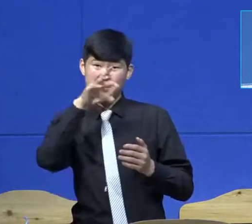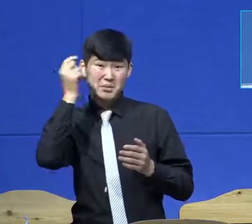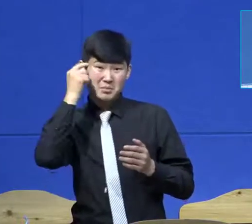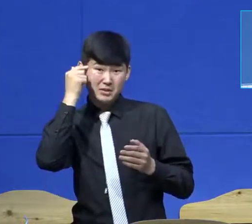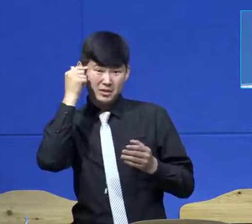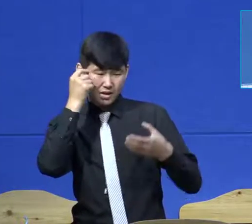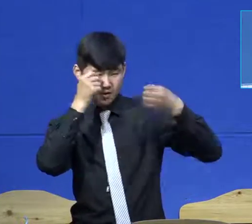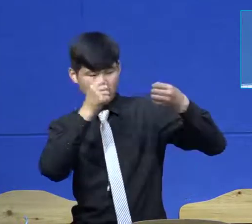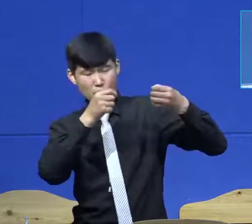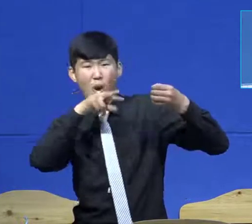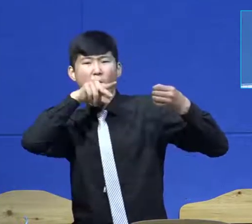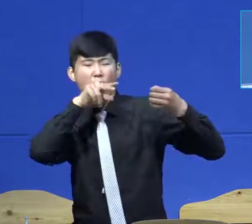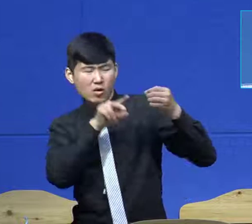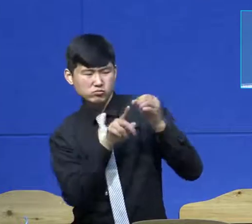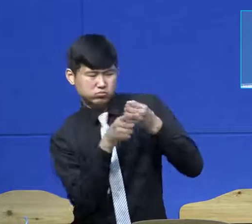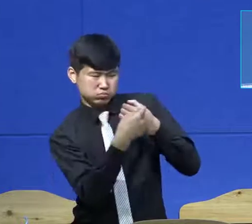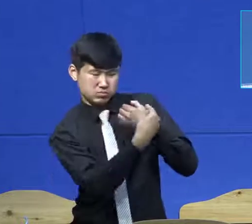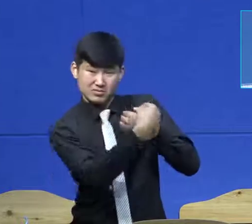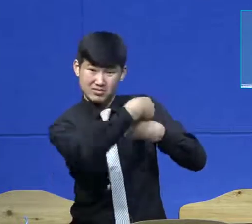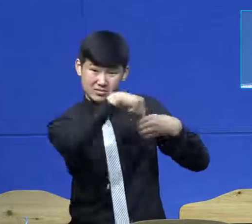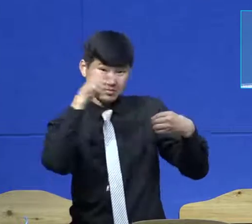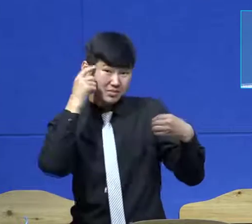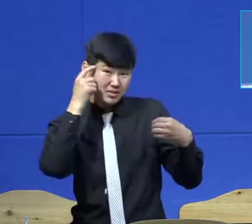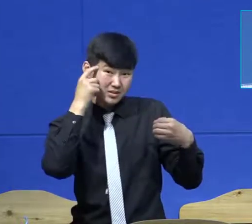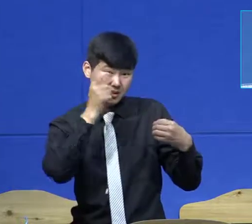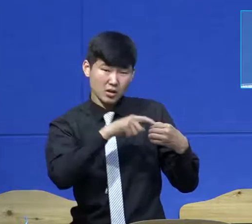Тэр хүрл могоо хилээд байгаа юм биш үү?